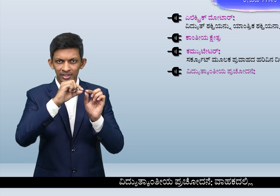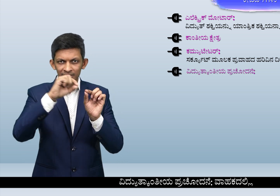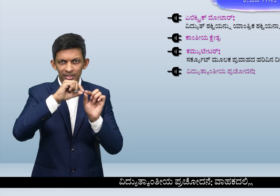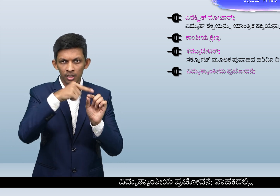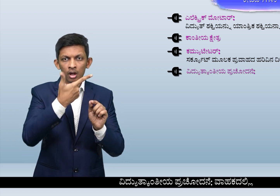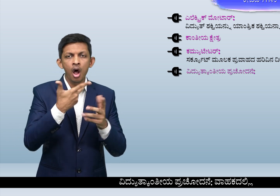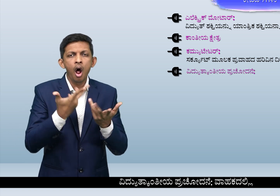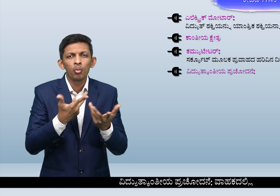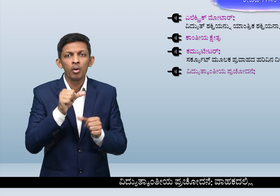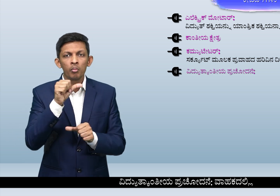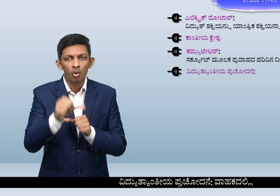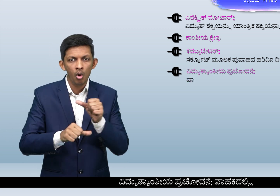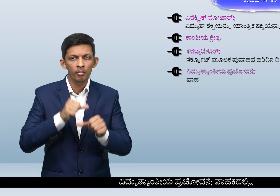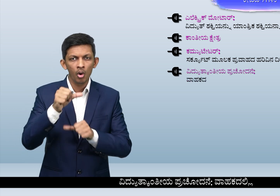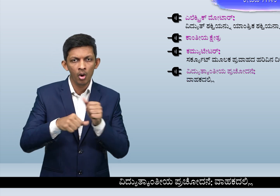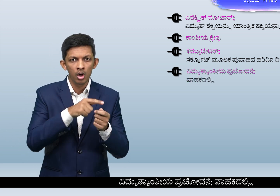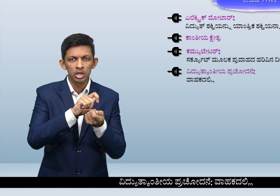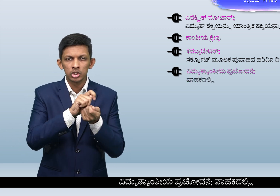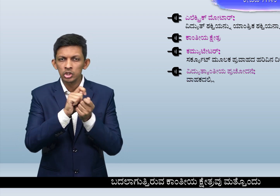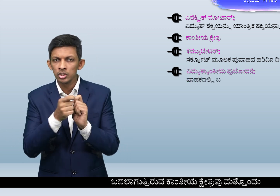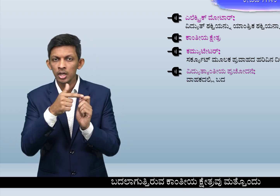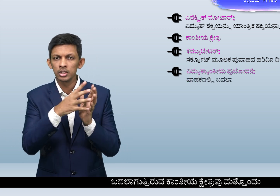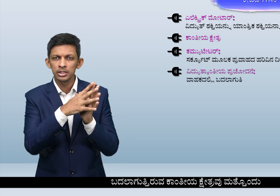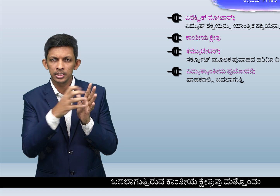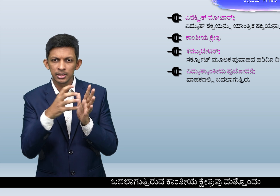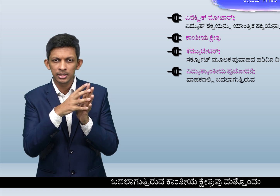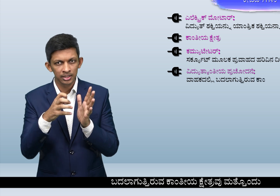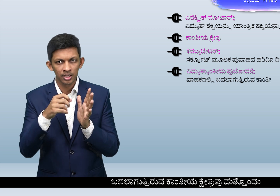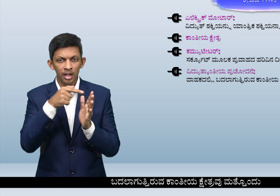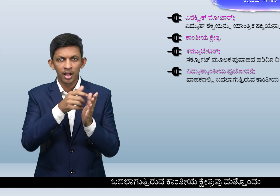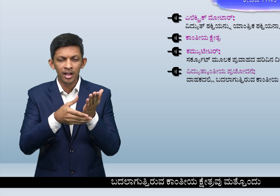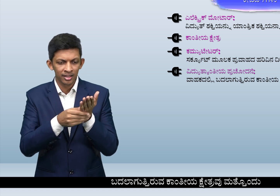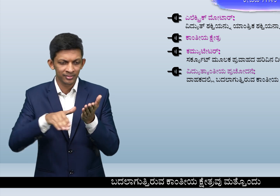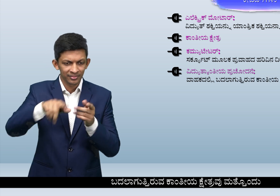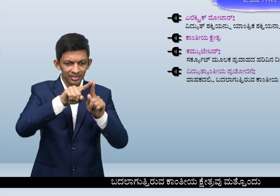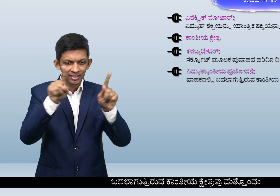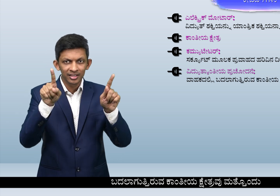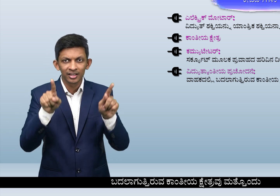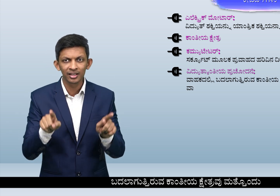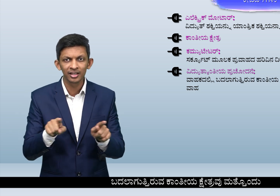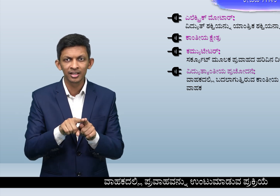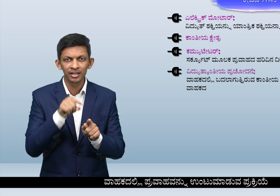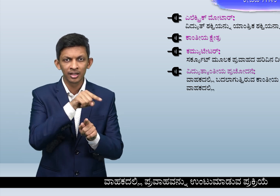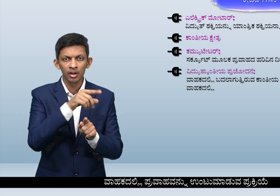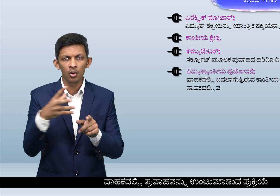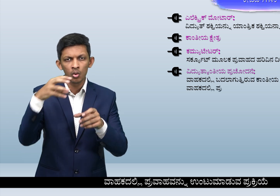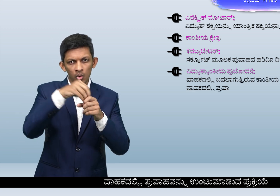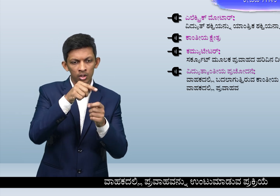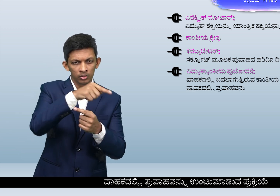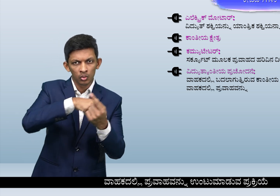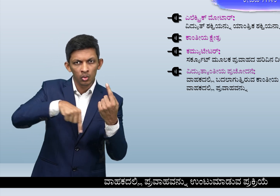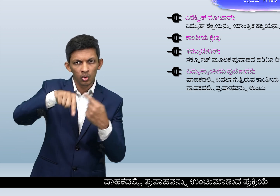ವಿದ್ಯುತ್ಕಾಂತೀಯ ಪ್ರಚೋದನೆ. ವಾಹಕದಲ್ಲಿ ಬದಲಾಗುತ್ತಿರುವ ಕಾಂತೀಯ ಕ್ಷೇತ್ರವು ಮತ್ತೊಂದು